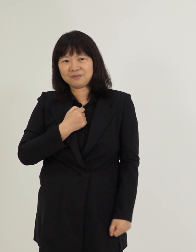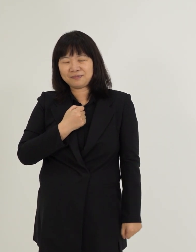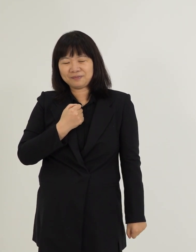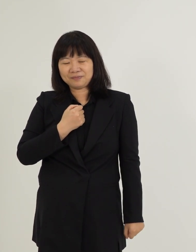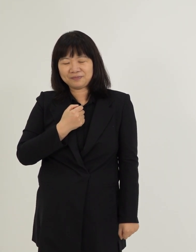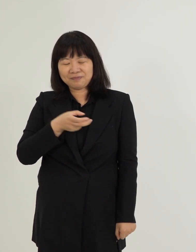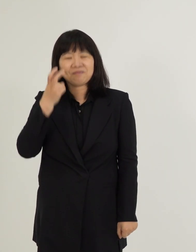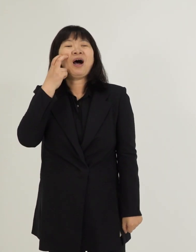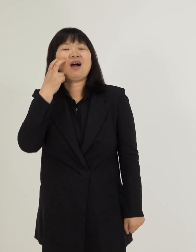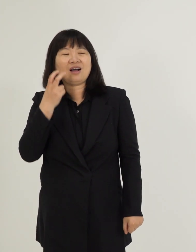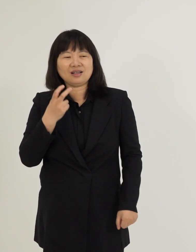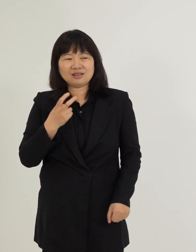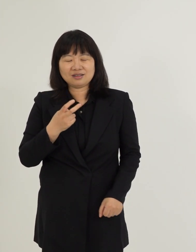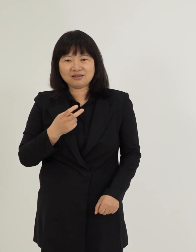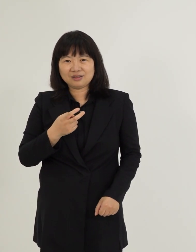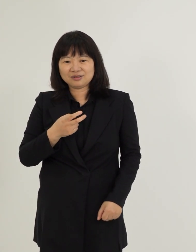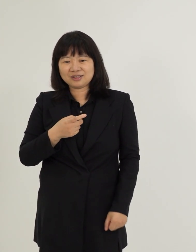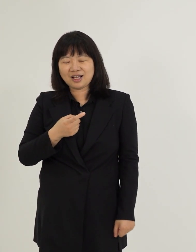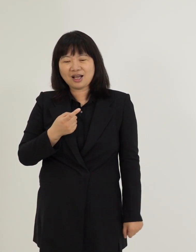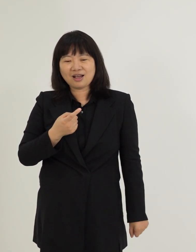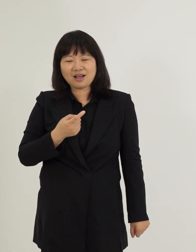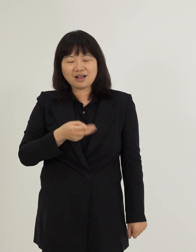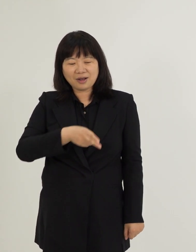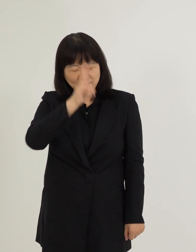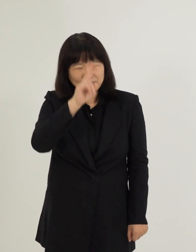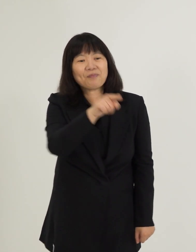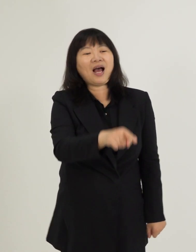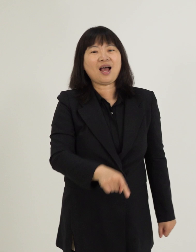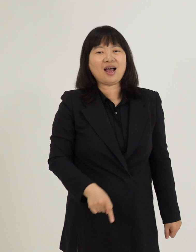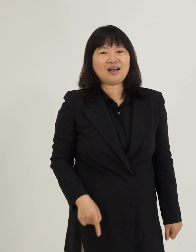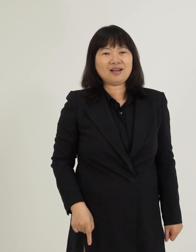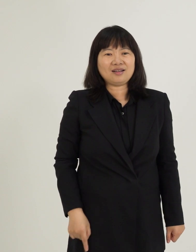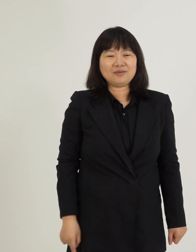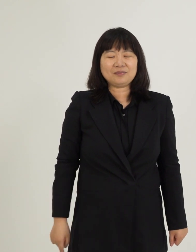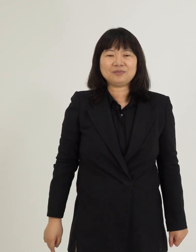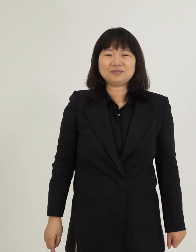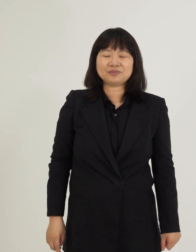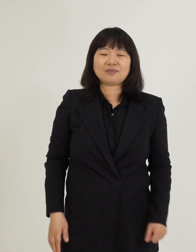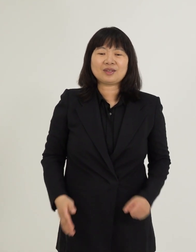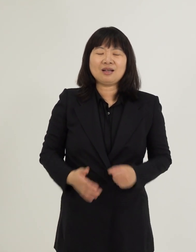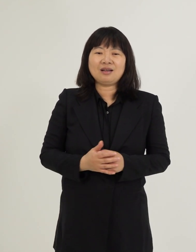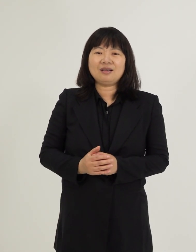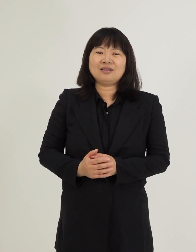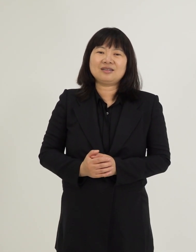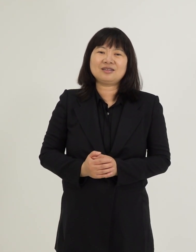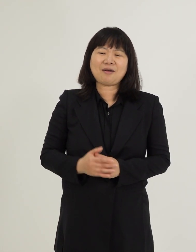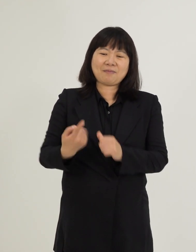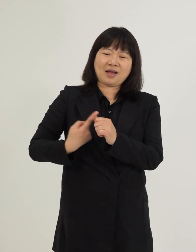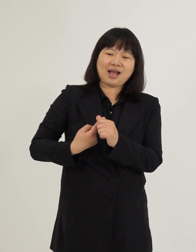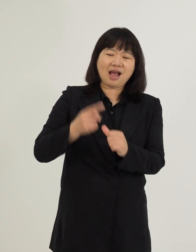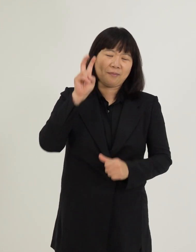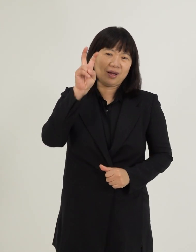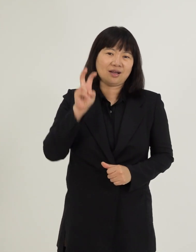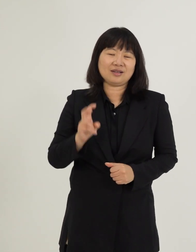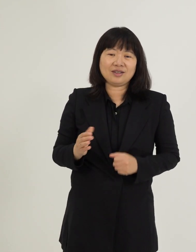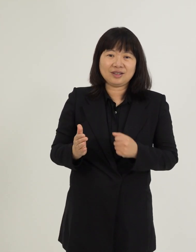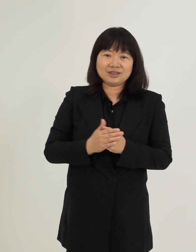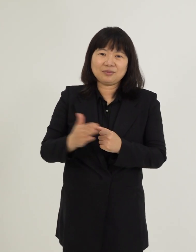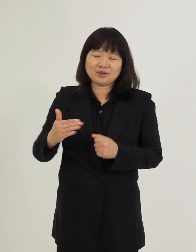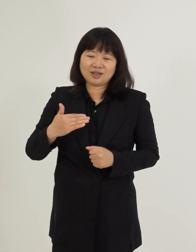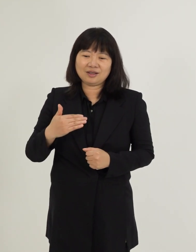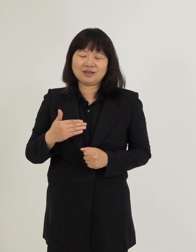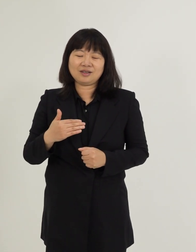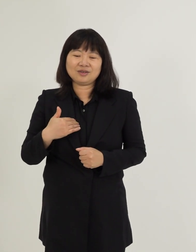그런 소리 한단 말이에요. 그리고 우리 청년들이 지금 직장에 가면 월요일마다 얼마나 눈치를